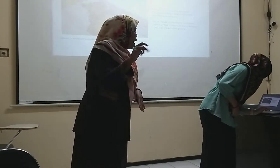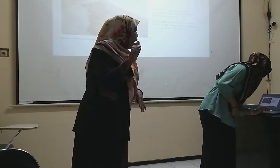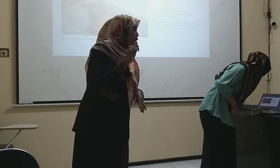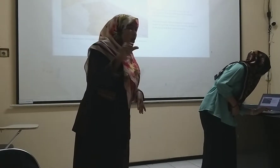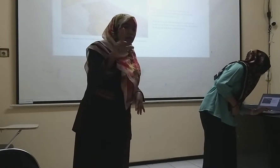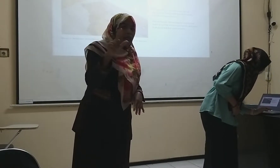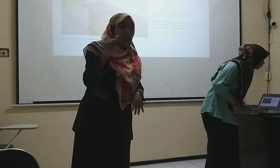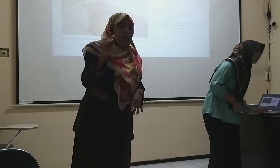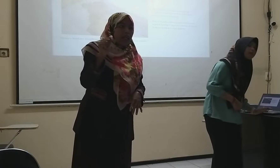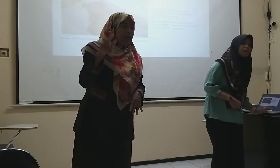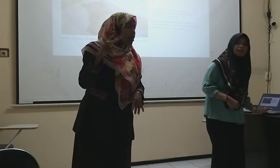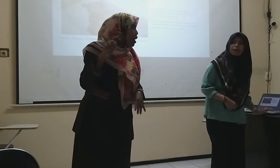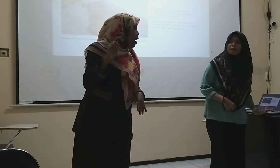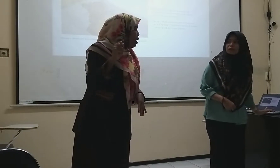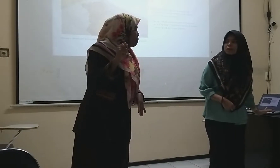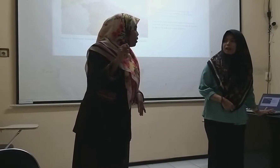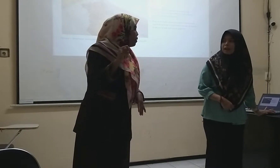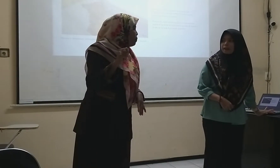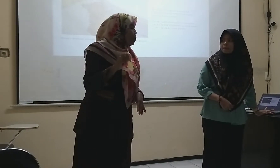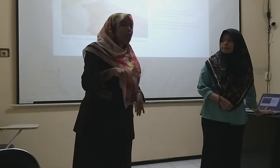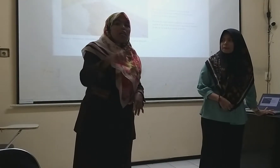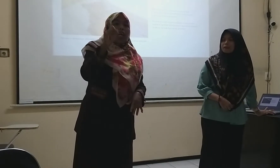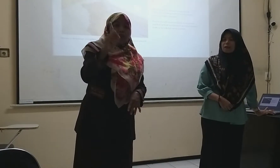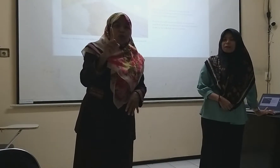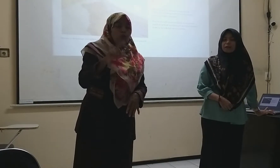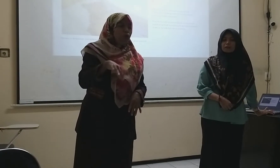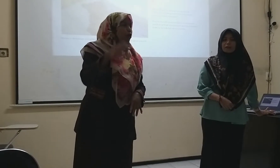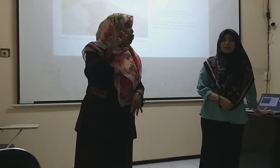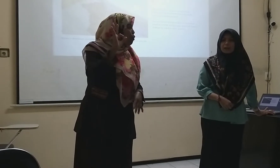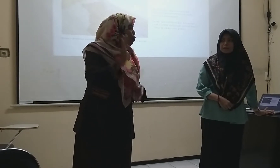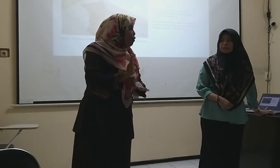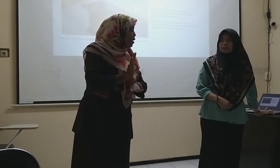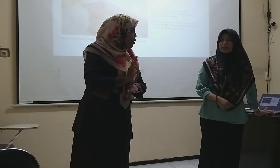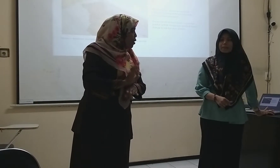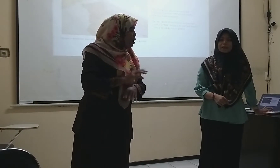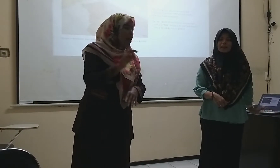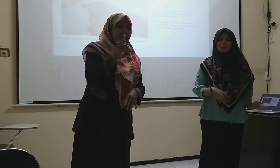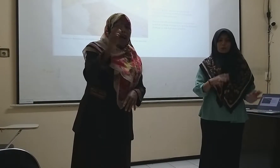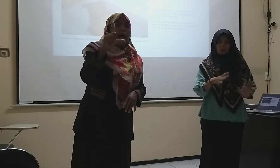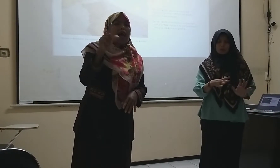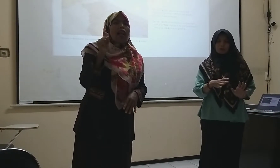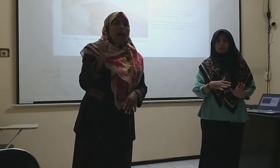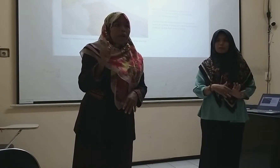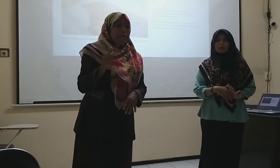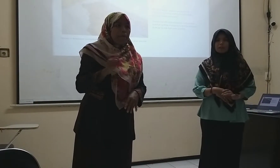Faktor alam ya, faktor alam. Faktor alam, karena